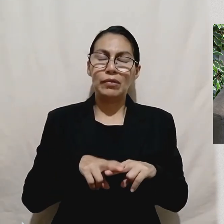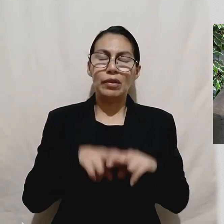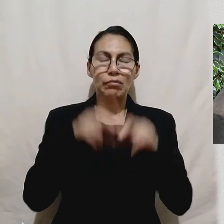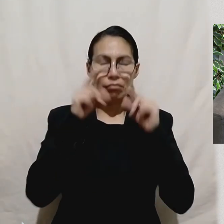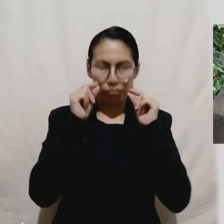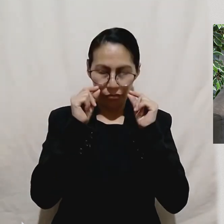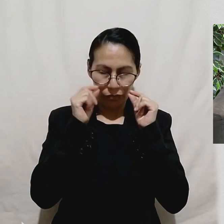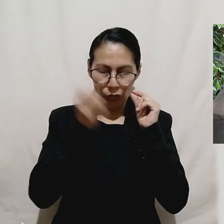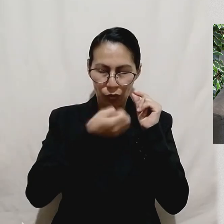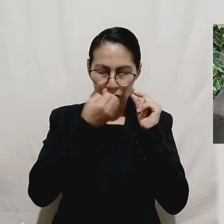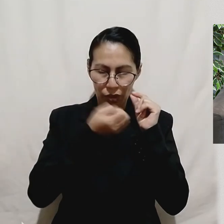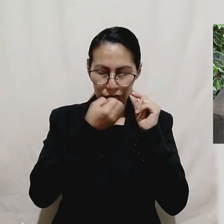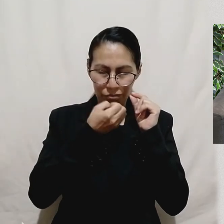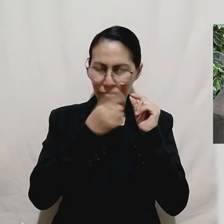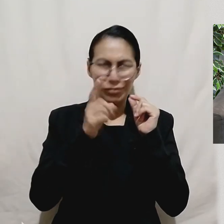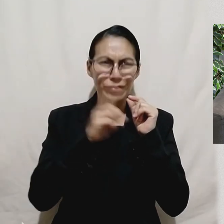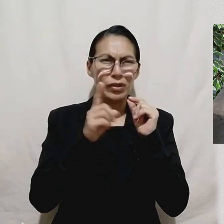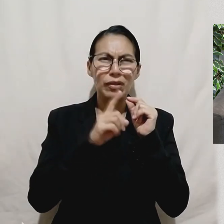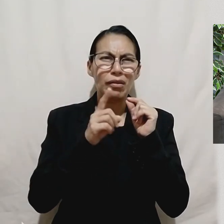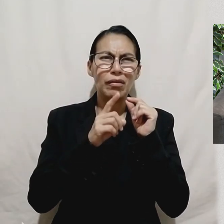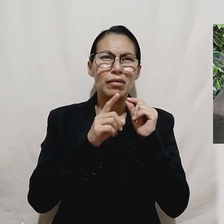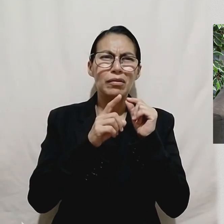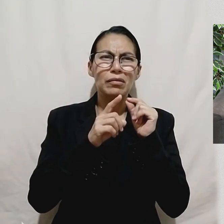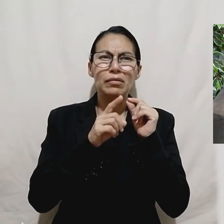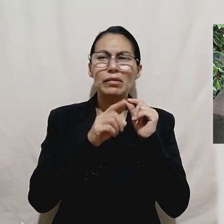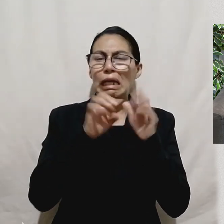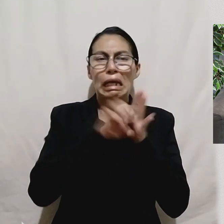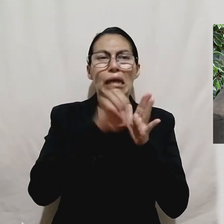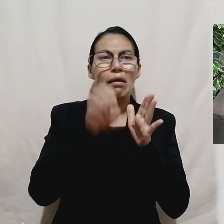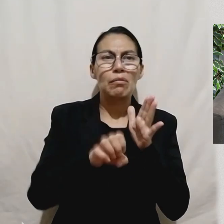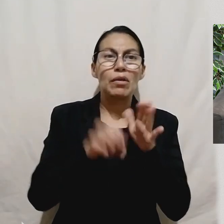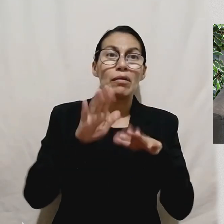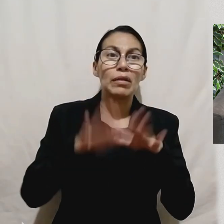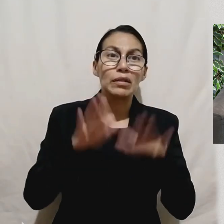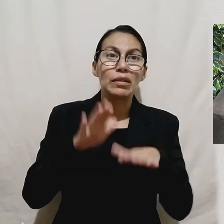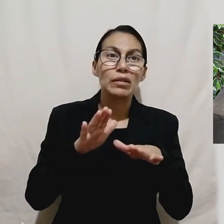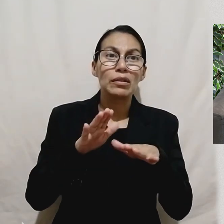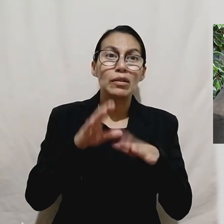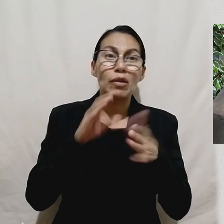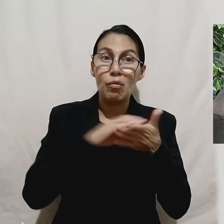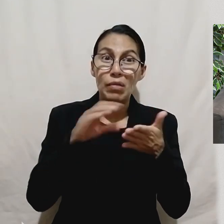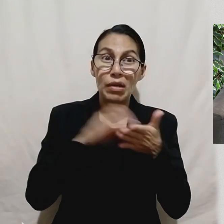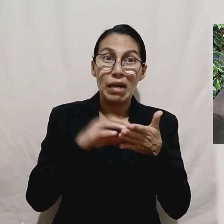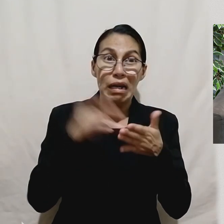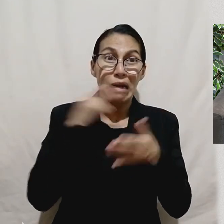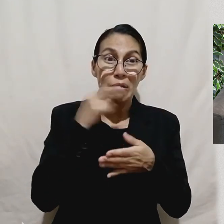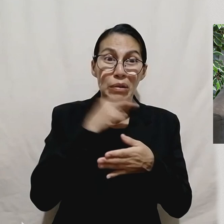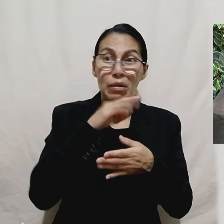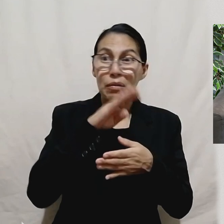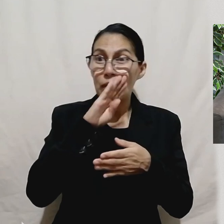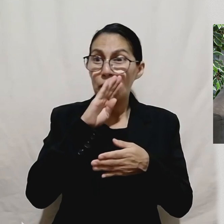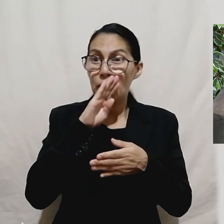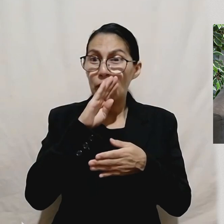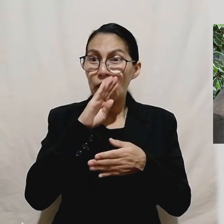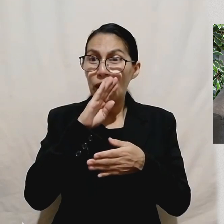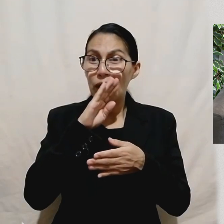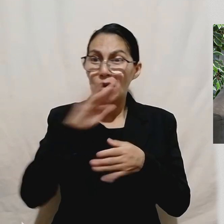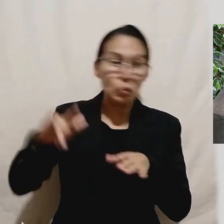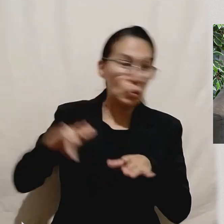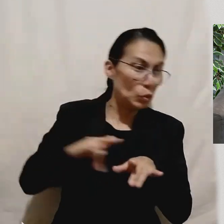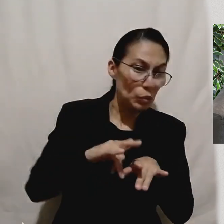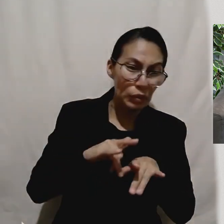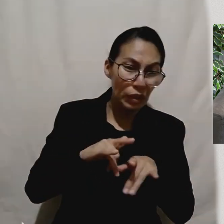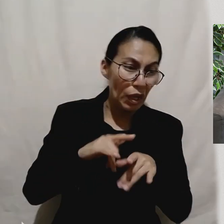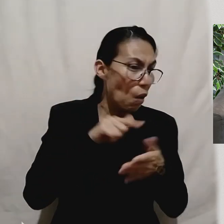cerrar los ojos y orar sino cosas sencillas no como por ejemplo cuando íbamos a comprar que traíamos prisa y mi mamá necesitaba estacionarse